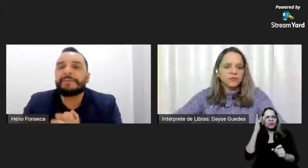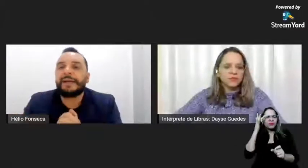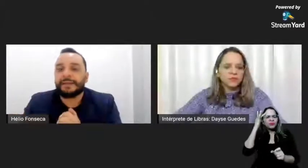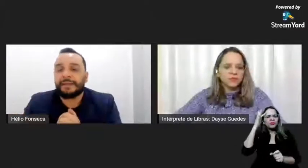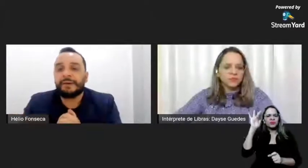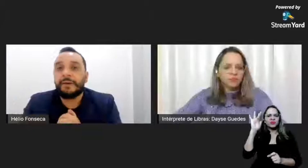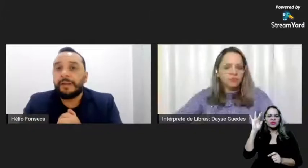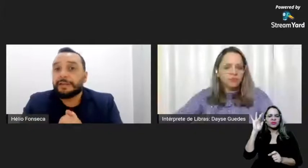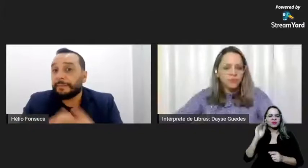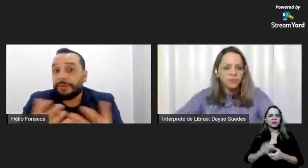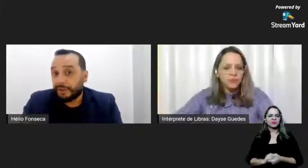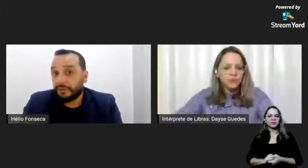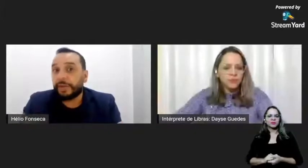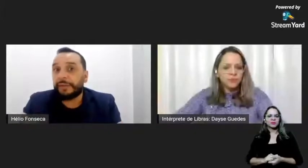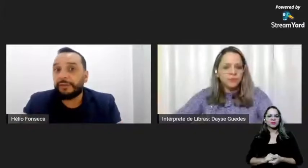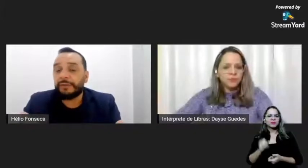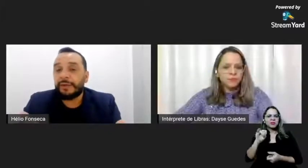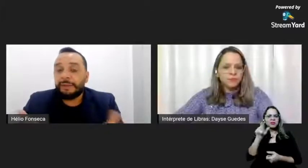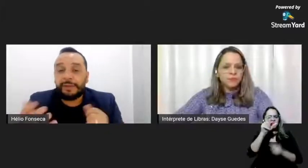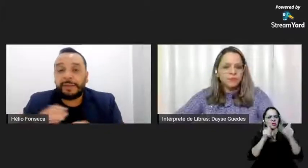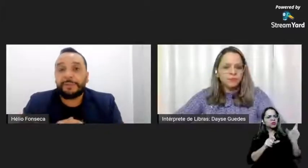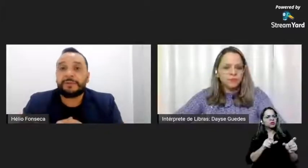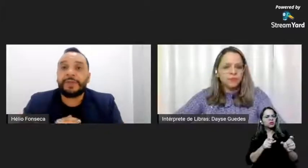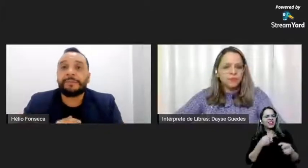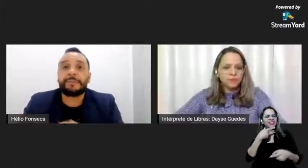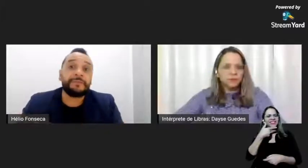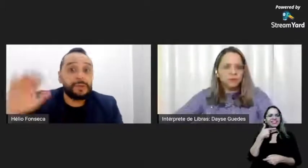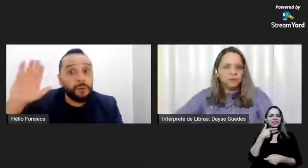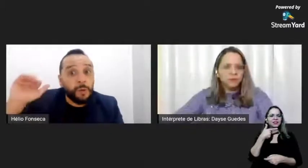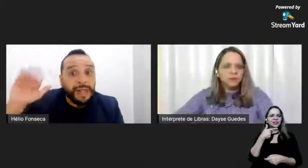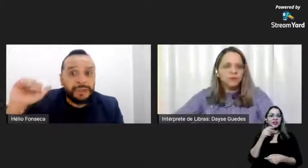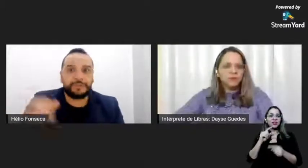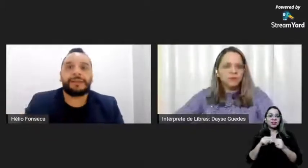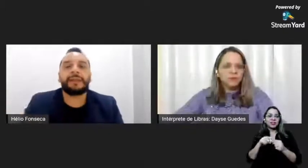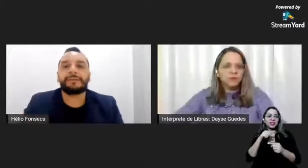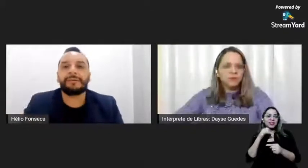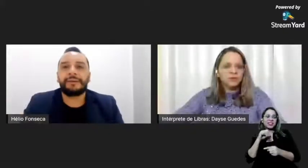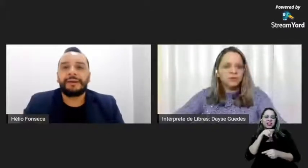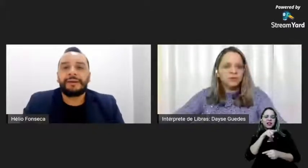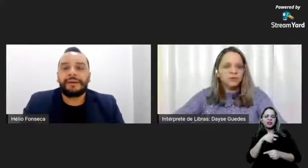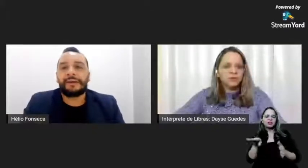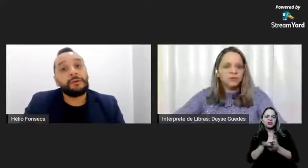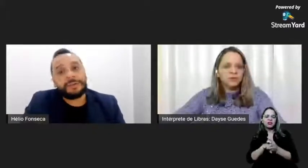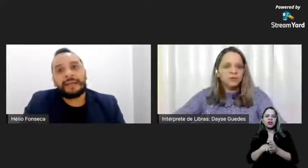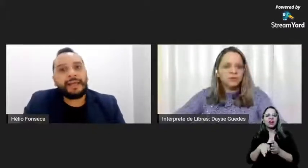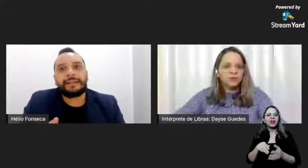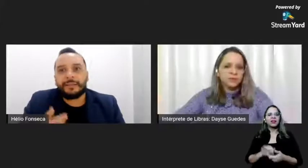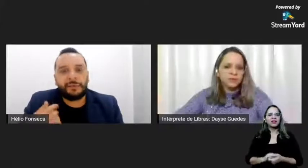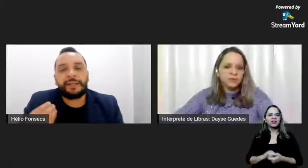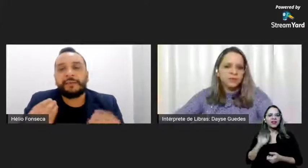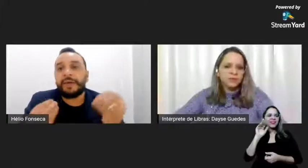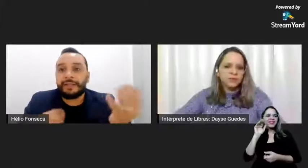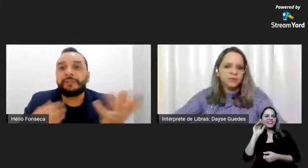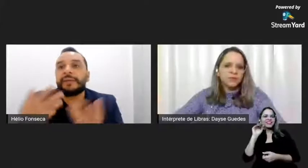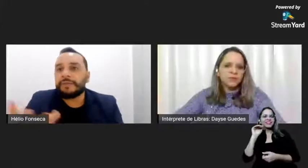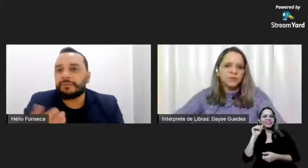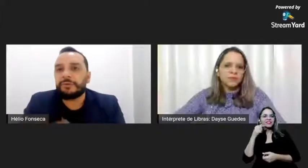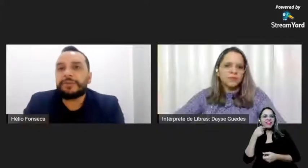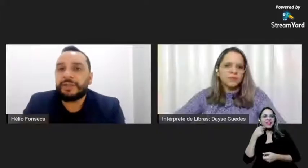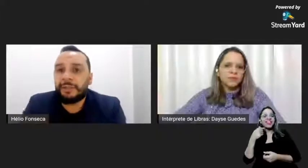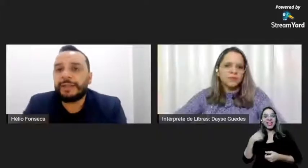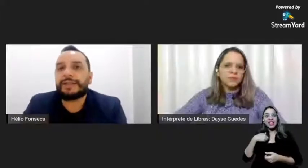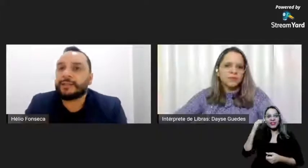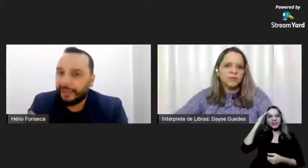ter a mesma reação. Se a pessoa está sorrindo, porque se a pessoa chegar para mim e fizer um olá sorrindo, eu sei que ela está sorrindo, eu vou retribuir